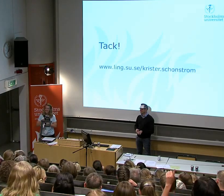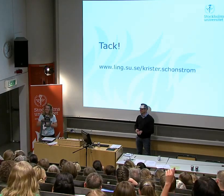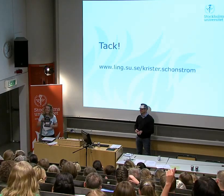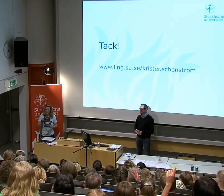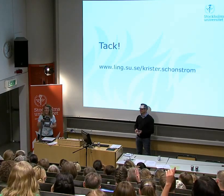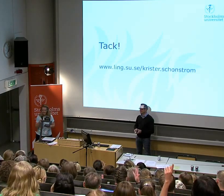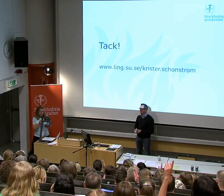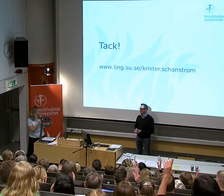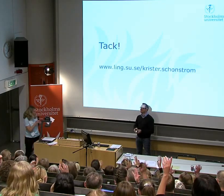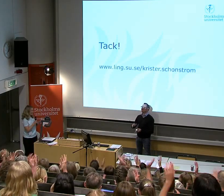Ja, tack.